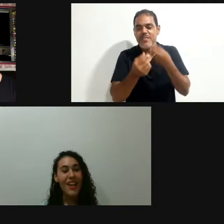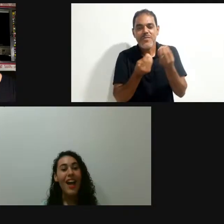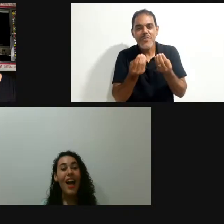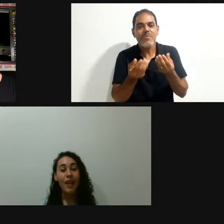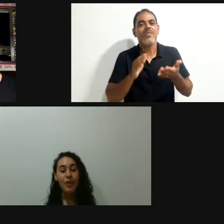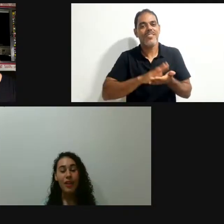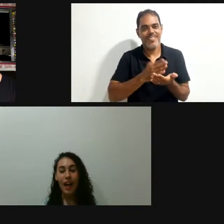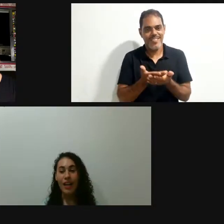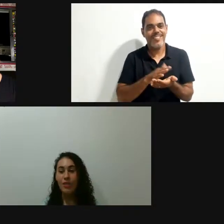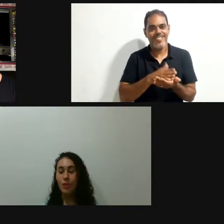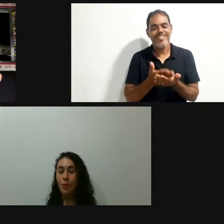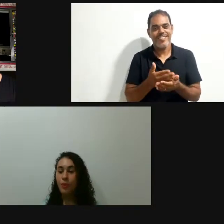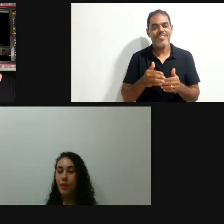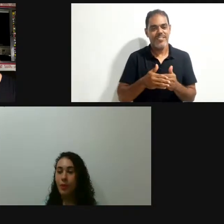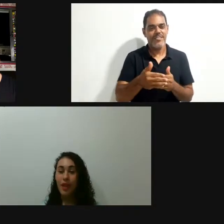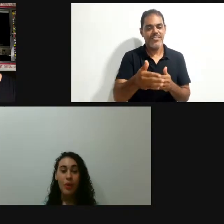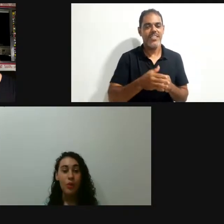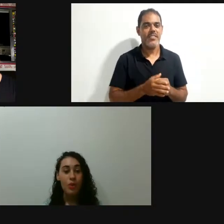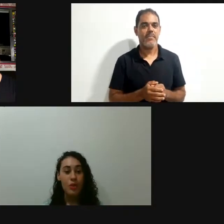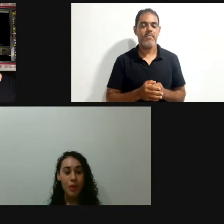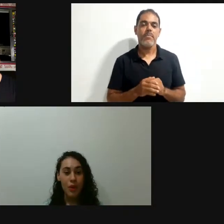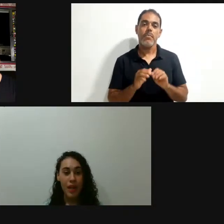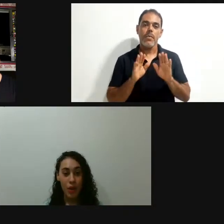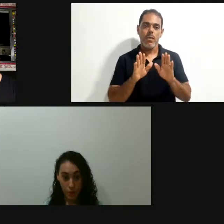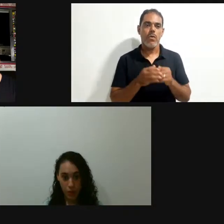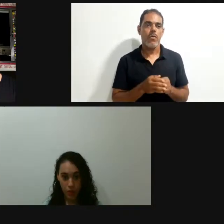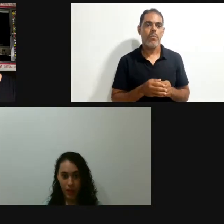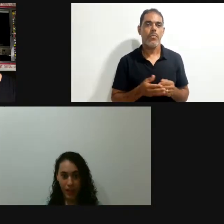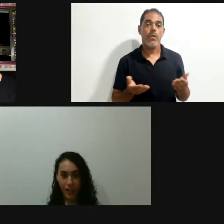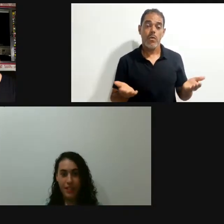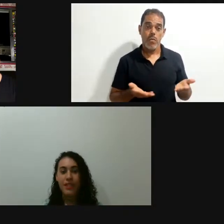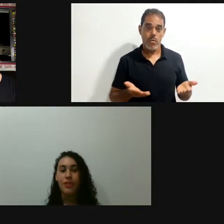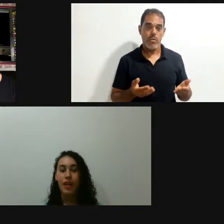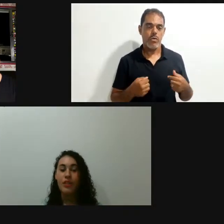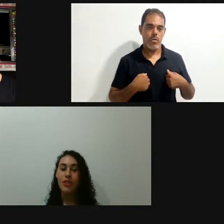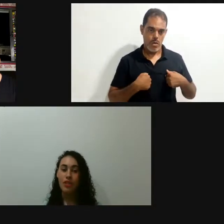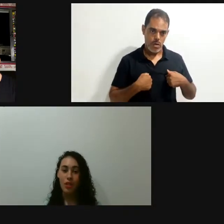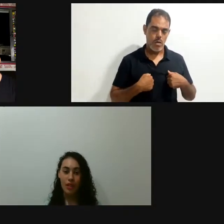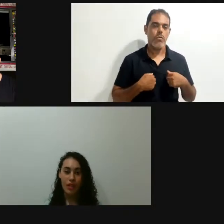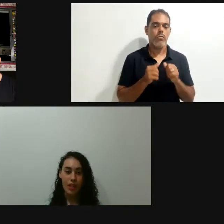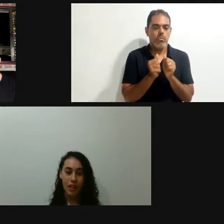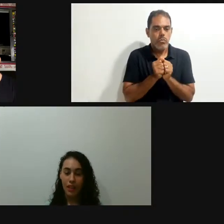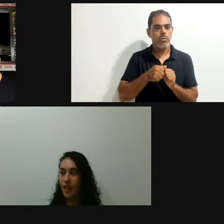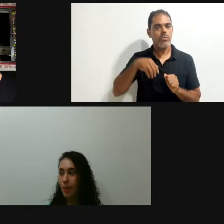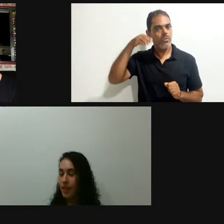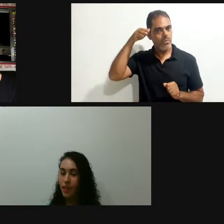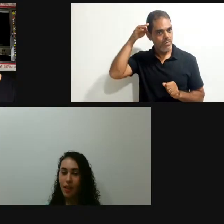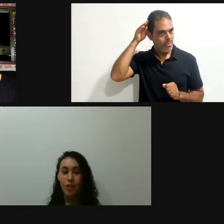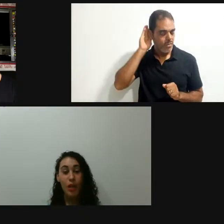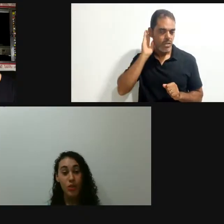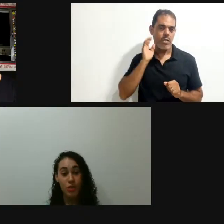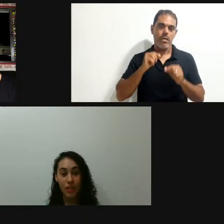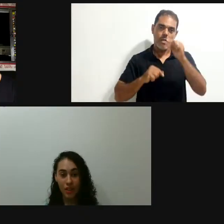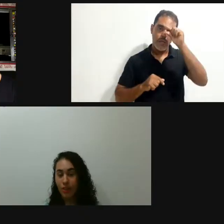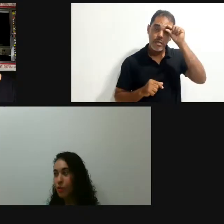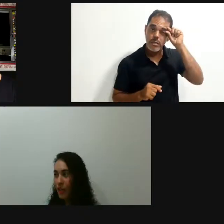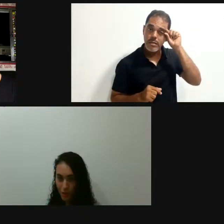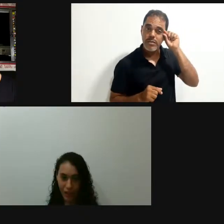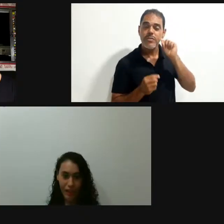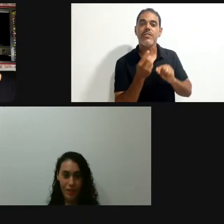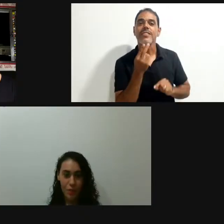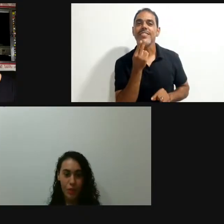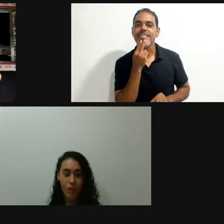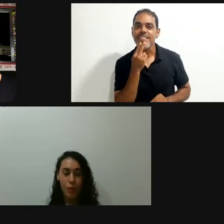Sim. No caso, bem, eu e meus colegas, no caso que estão aqui interpretando, me ajudando, no